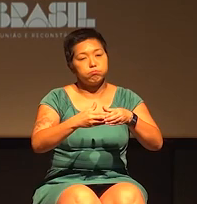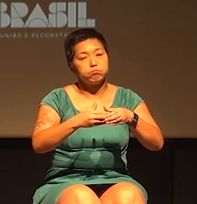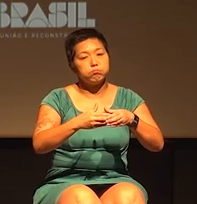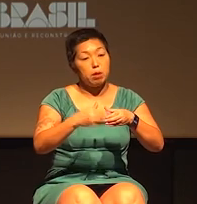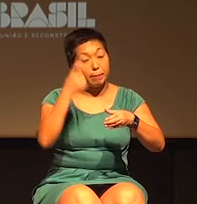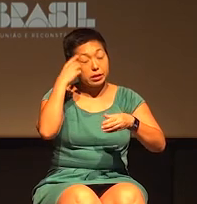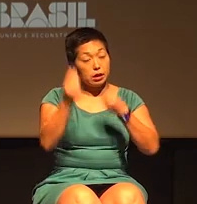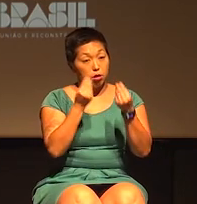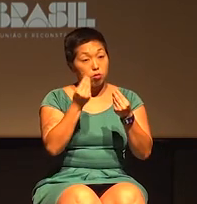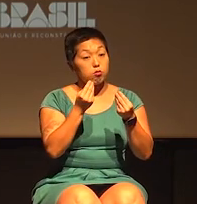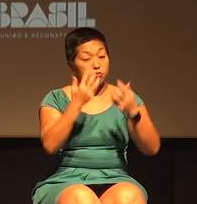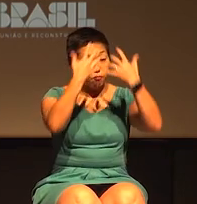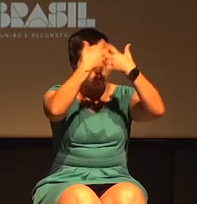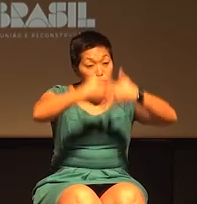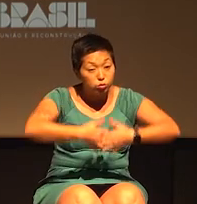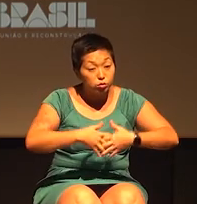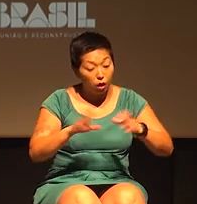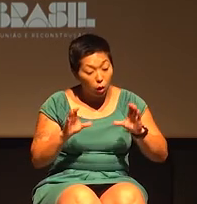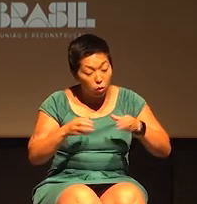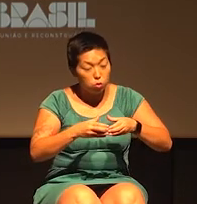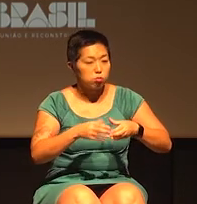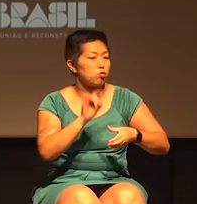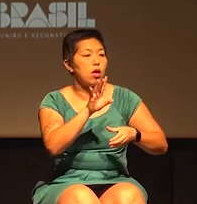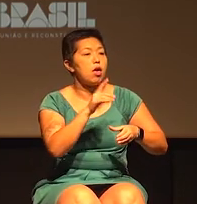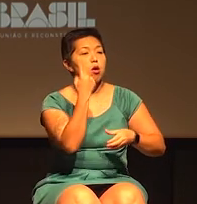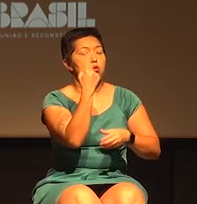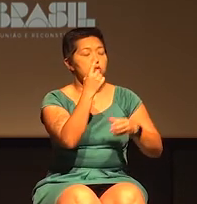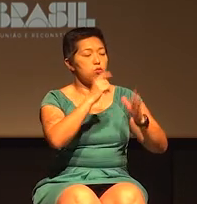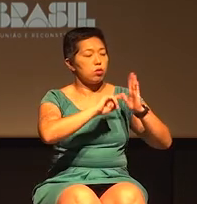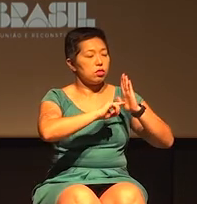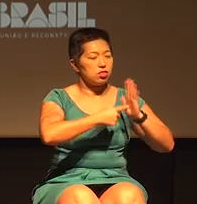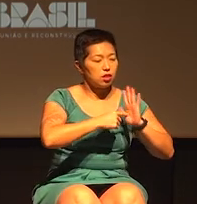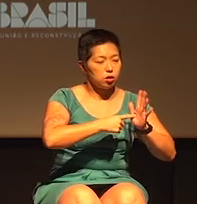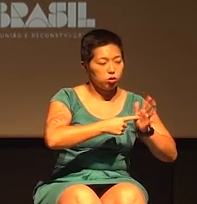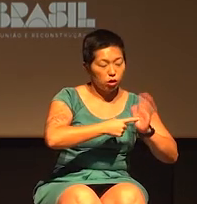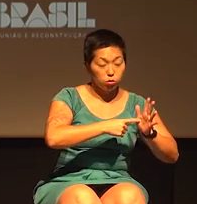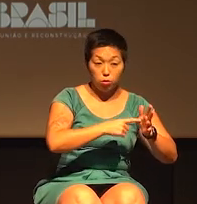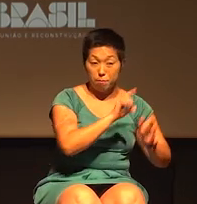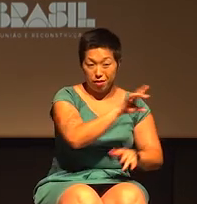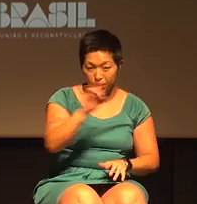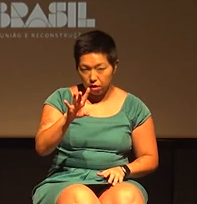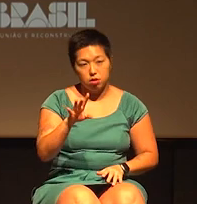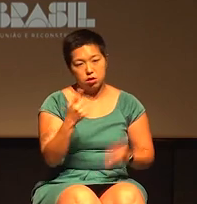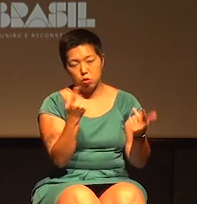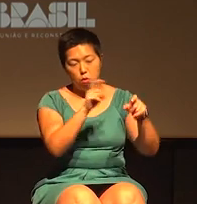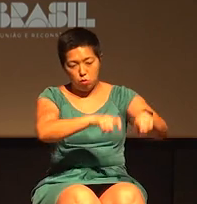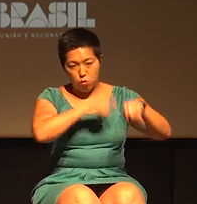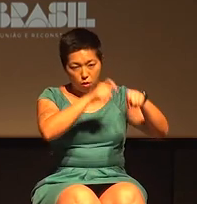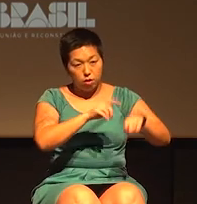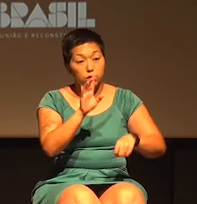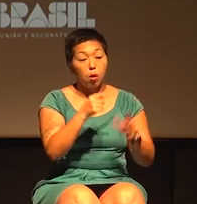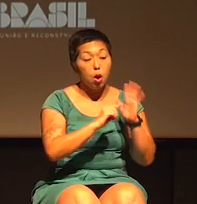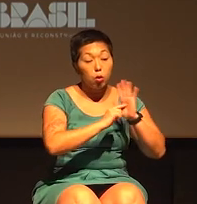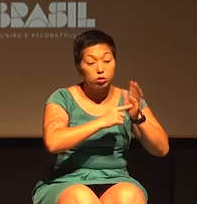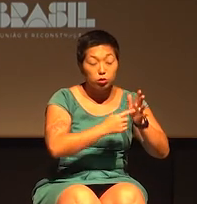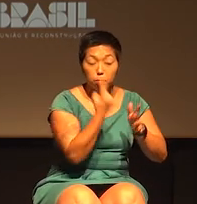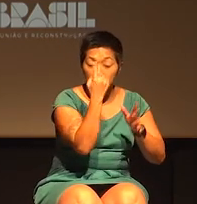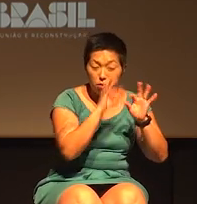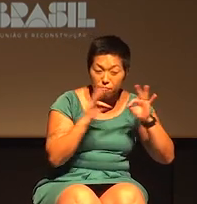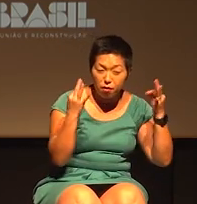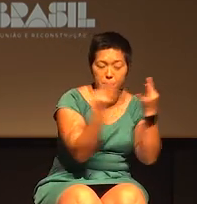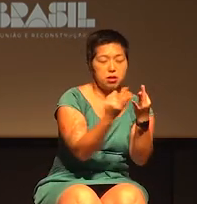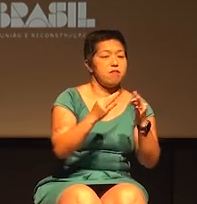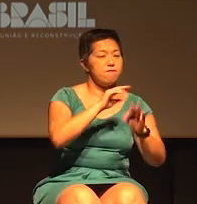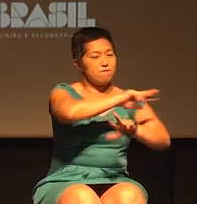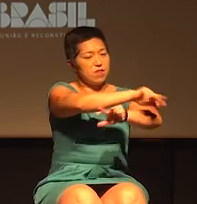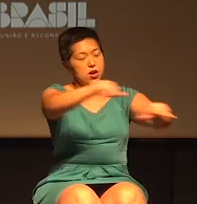produção para funcionar Então não é um trator para cada um como é no agronegócio com né Eh é um trator para muitas famílias e